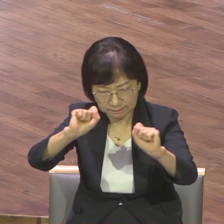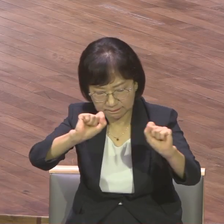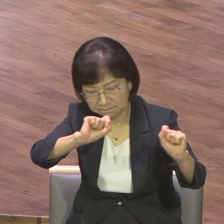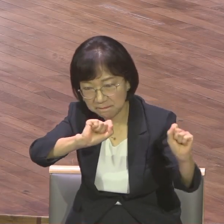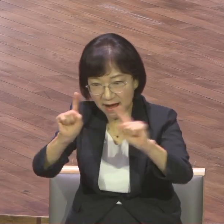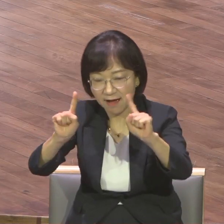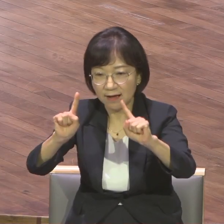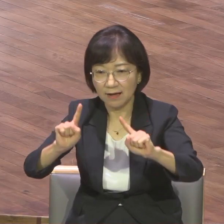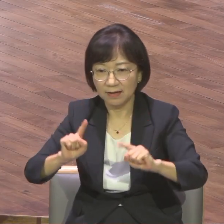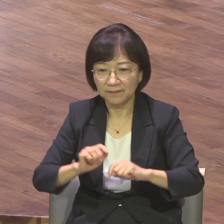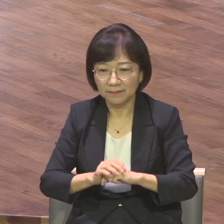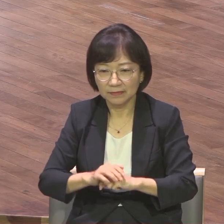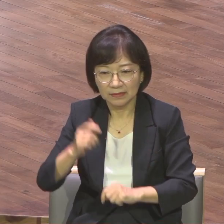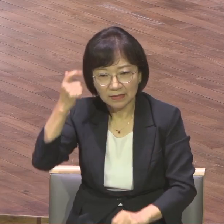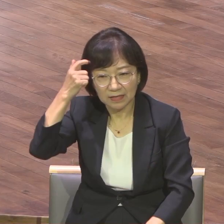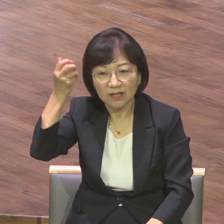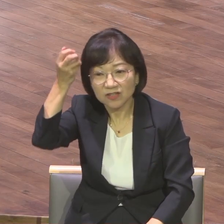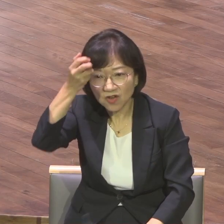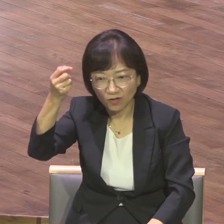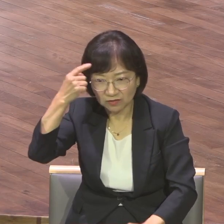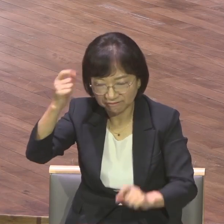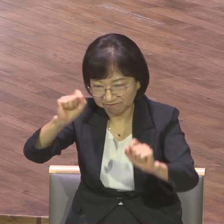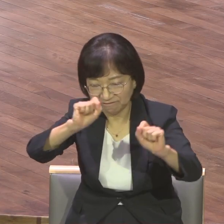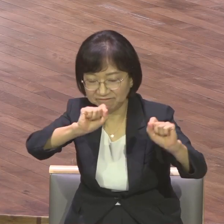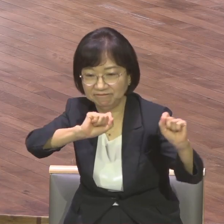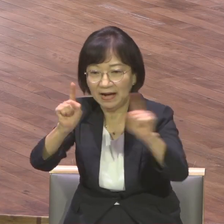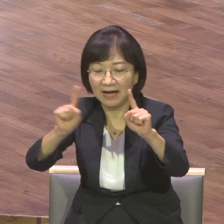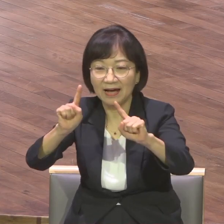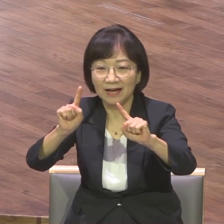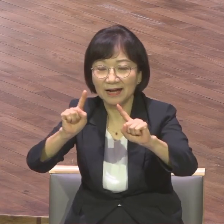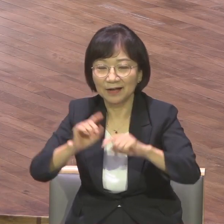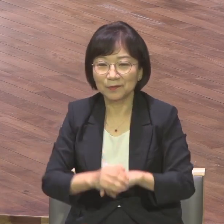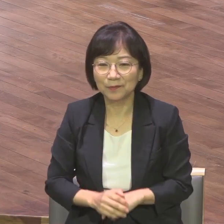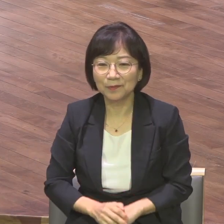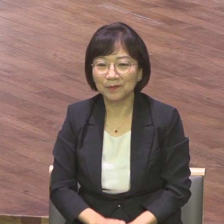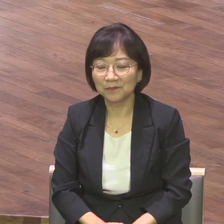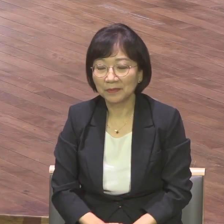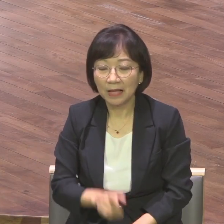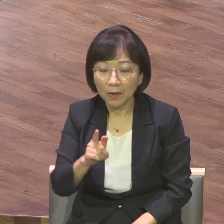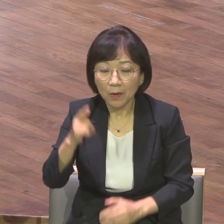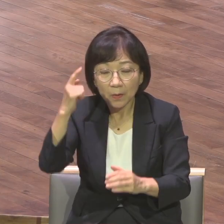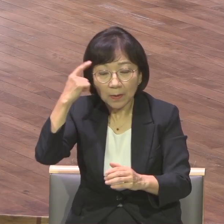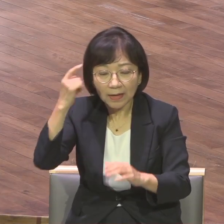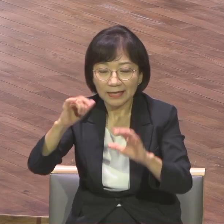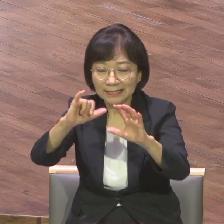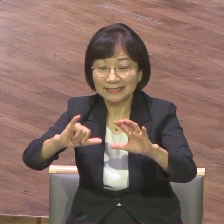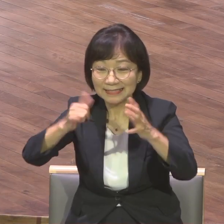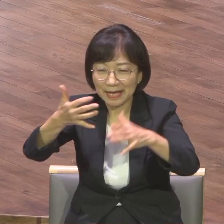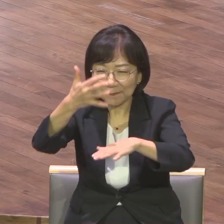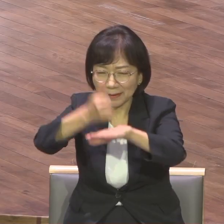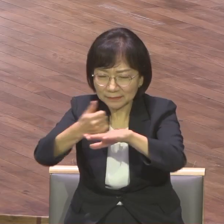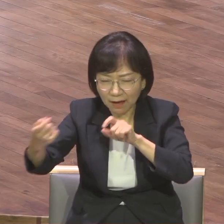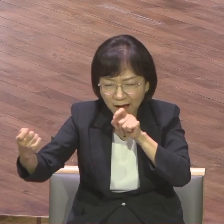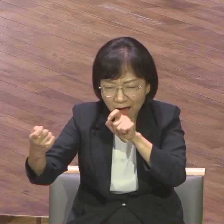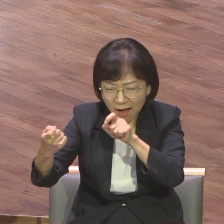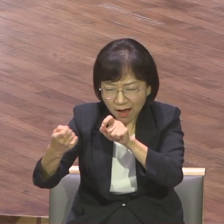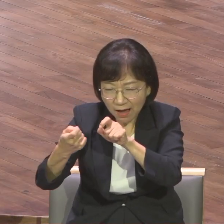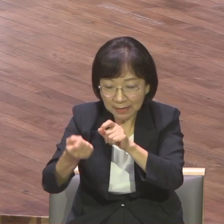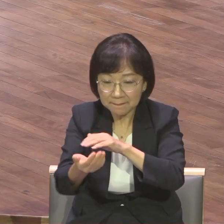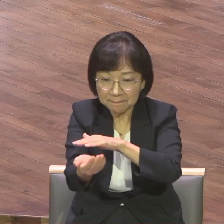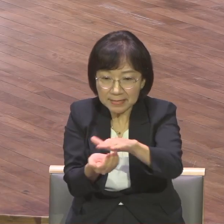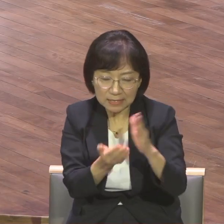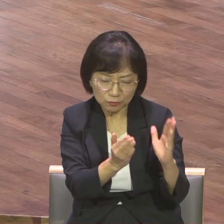깨어있으랍니다. 깨어있으라. 우리가 영적으로 마지막 때를 준비하는 지혜가 없으면 여러